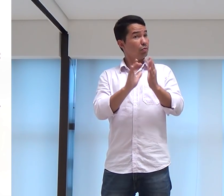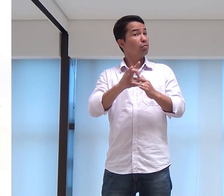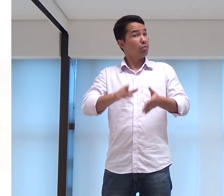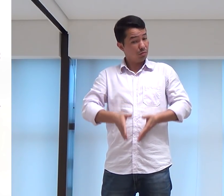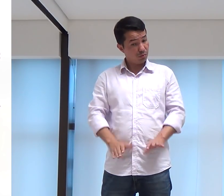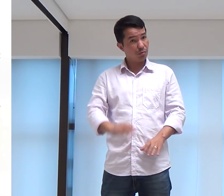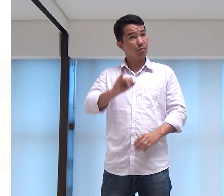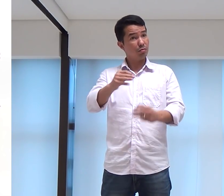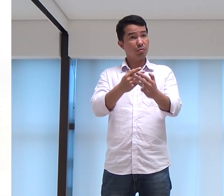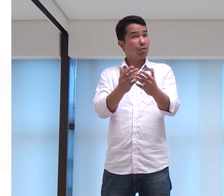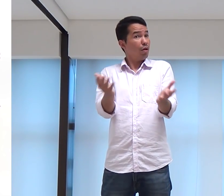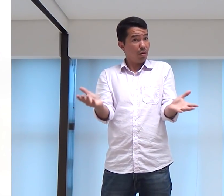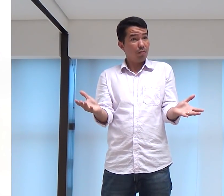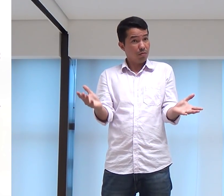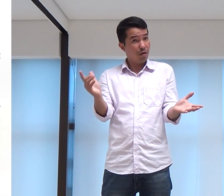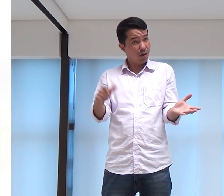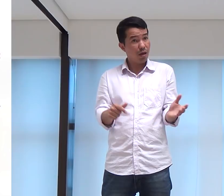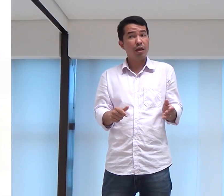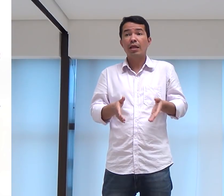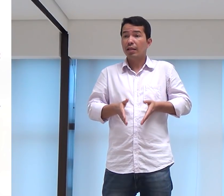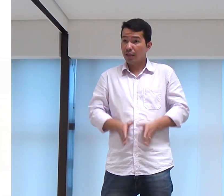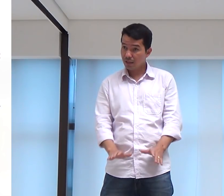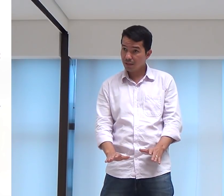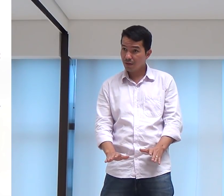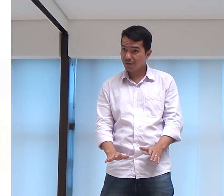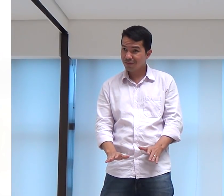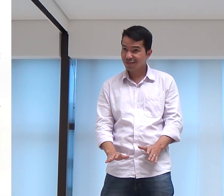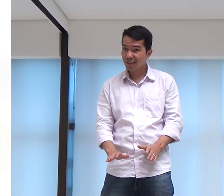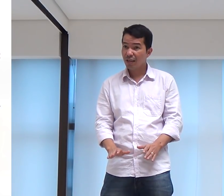era judeu. Era judeu.